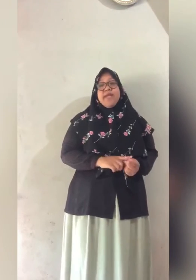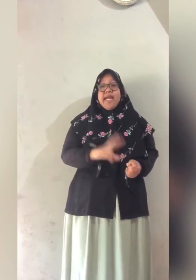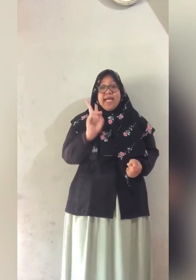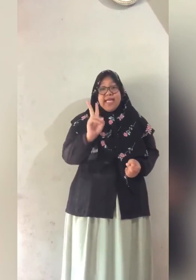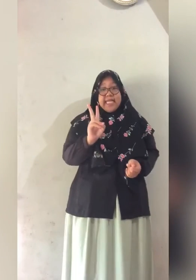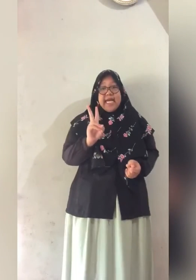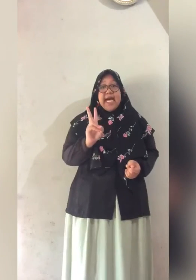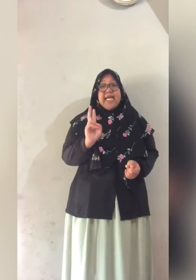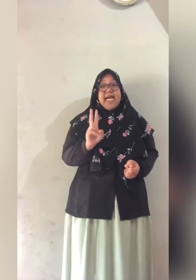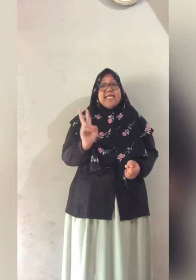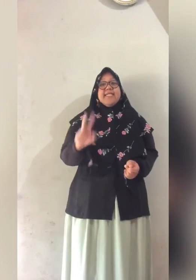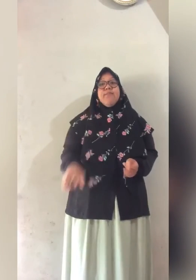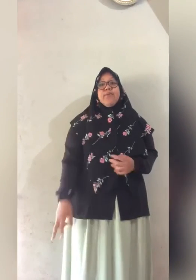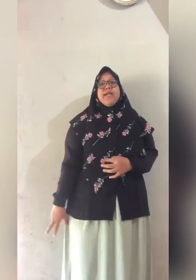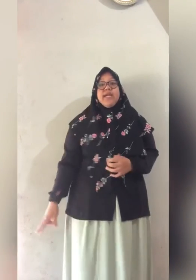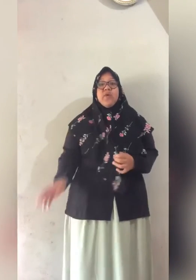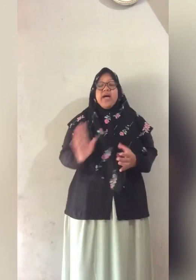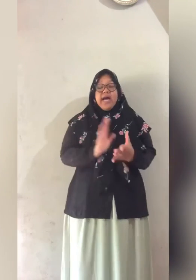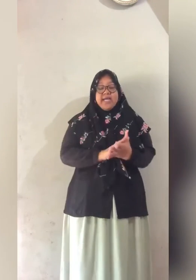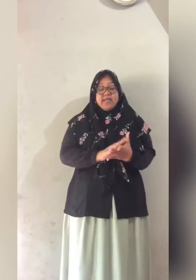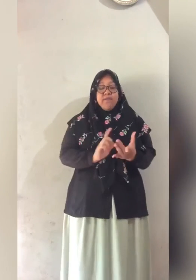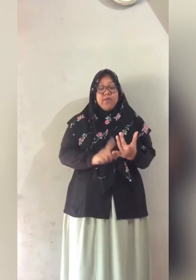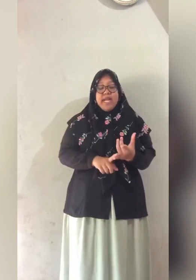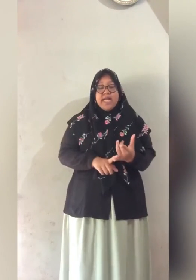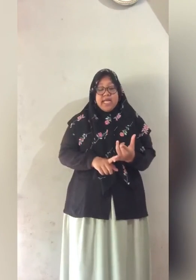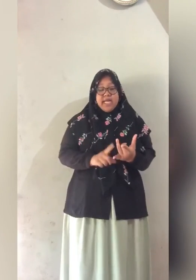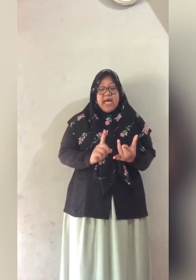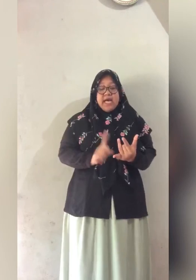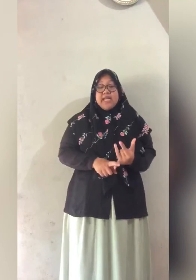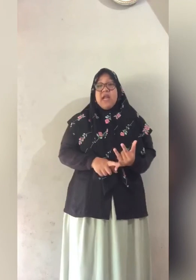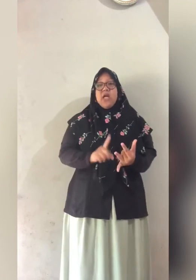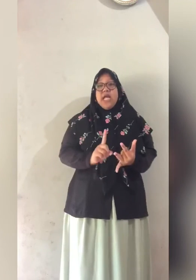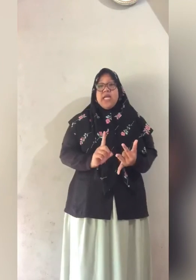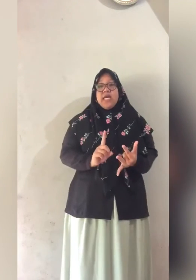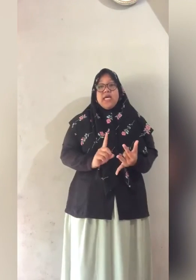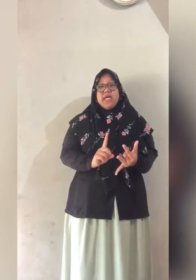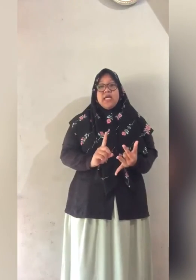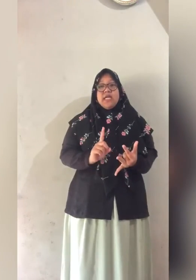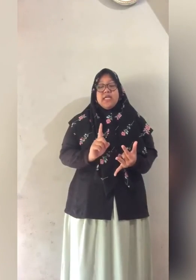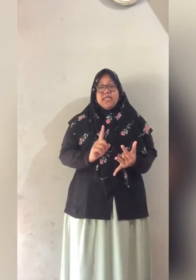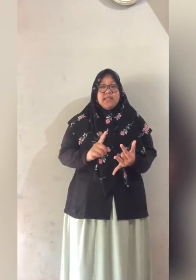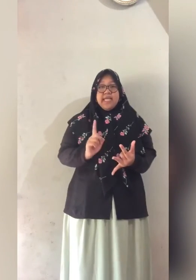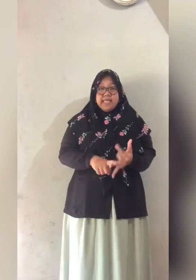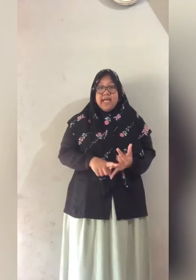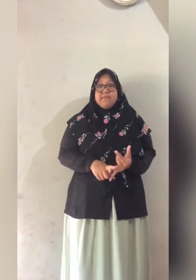yang ketiga ada IC campuran, yaitu campuran dari analog dan digital.